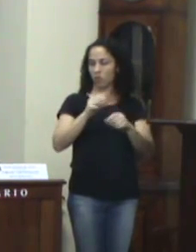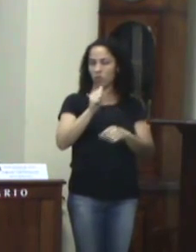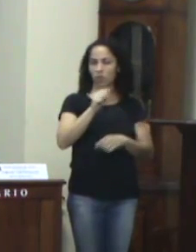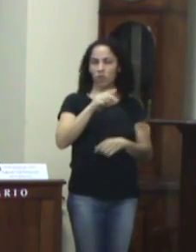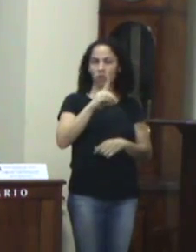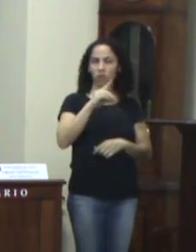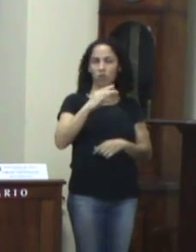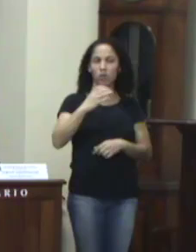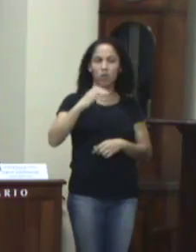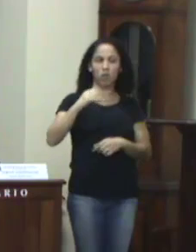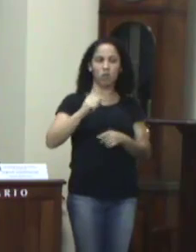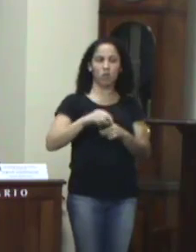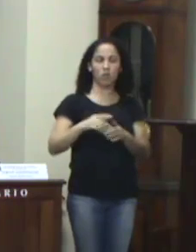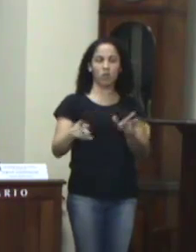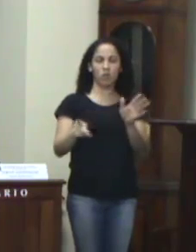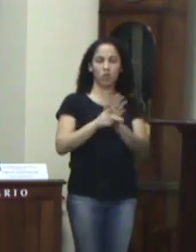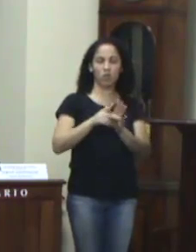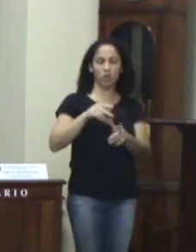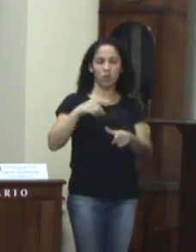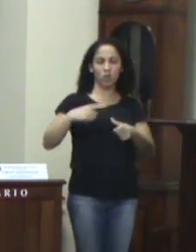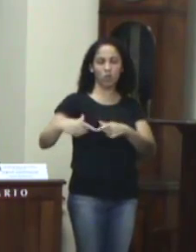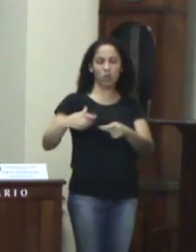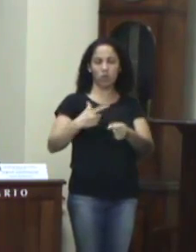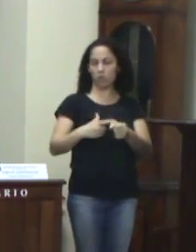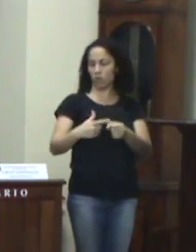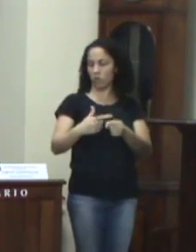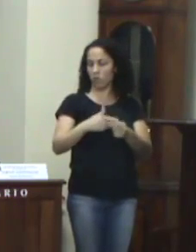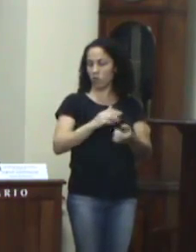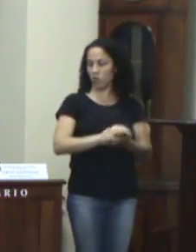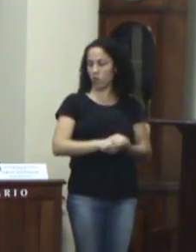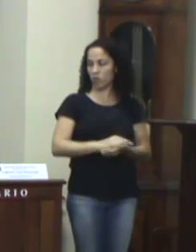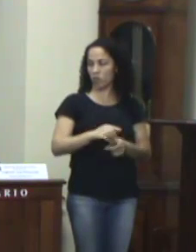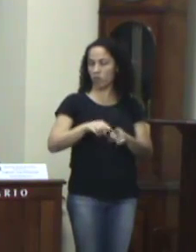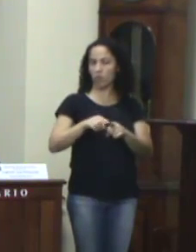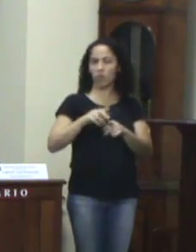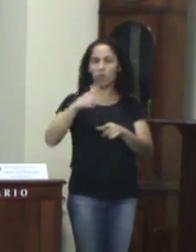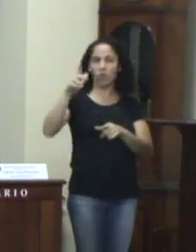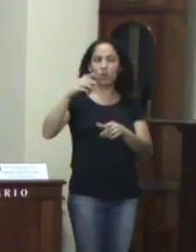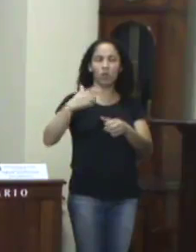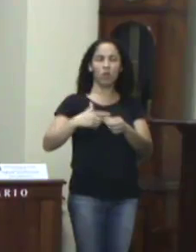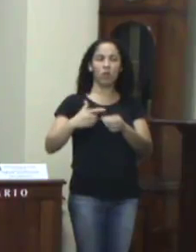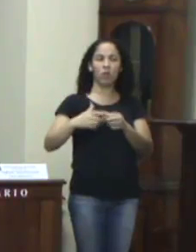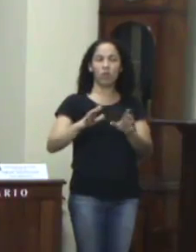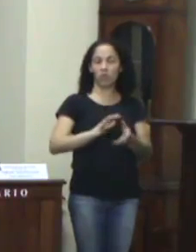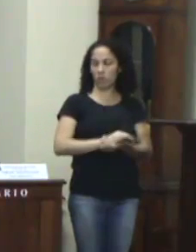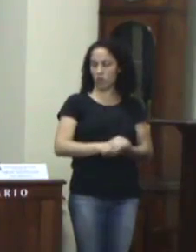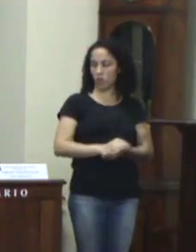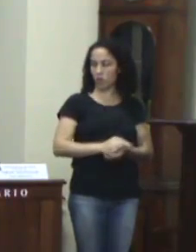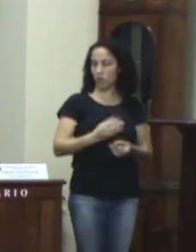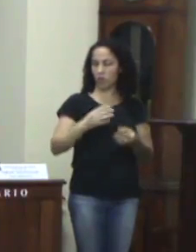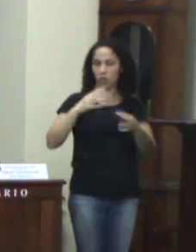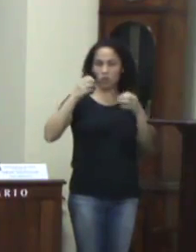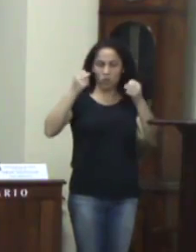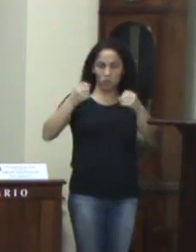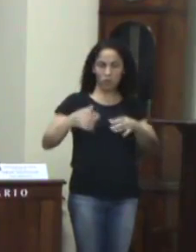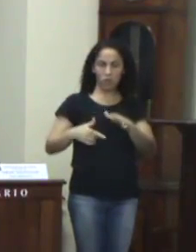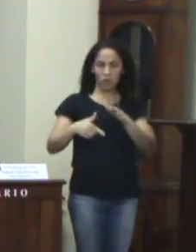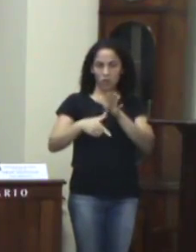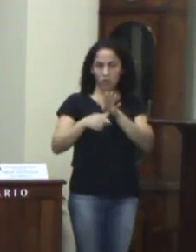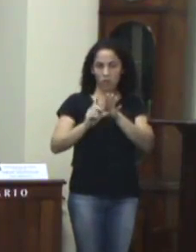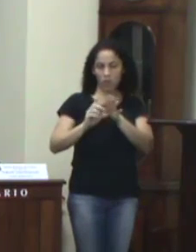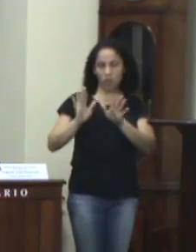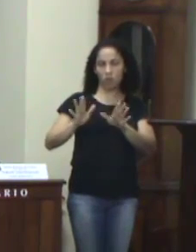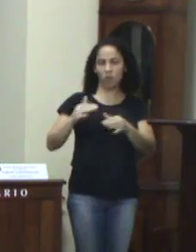audiência pública do Plano de Mobilidade Urbana do Distrito de Conservatório e os respectivos endereços dos locais, conforme descrito